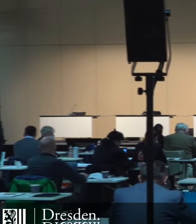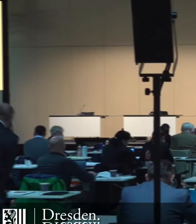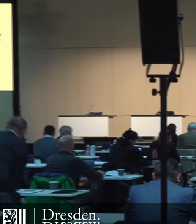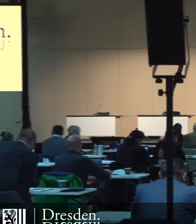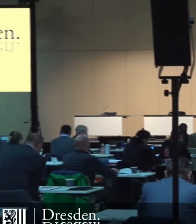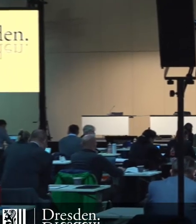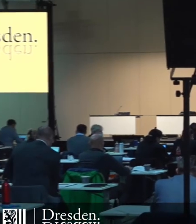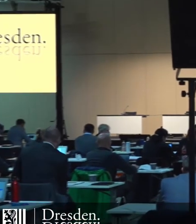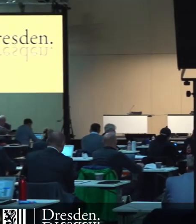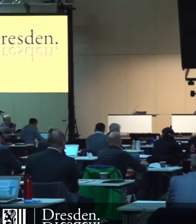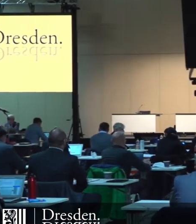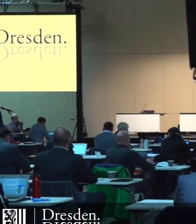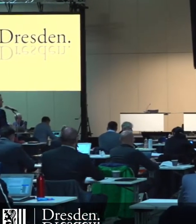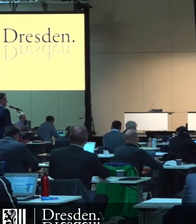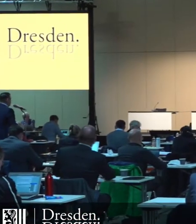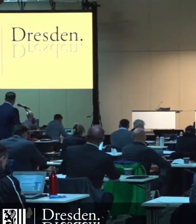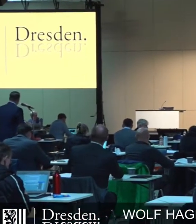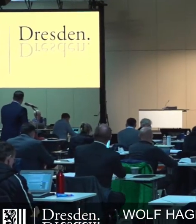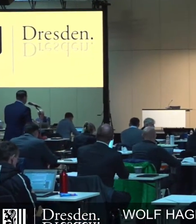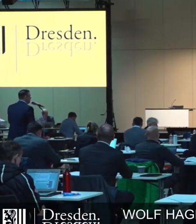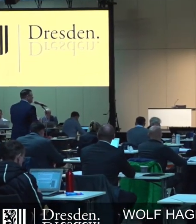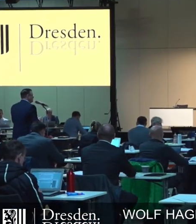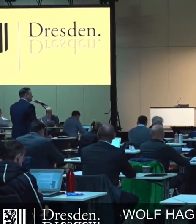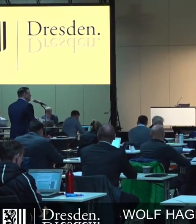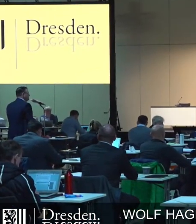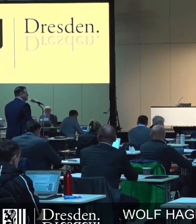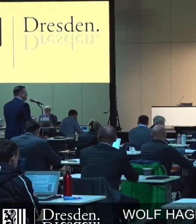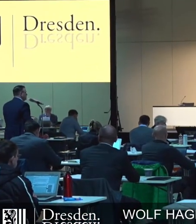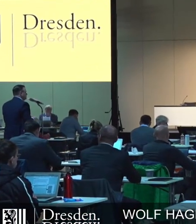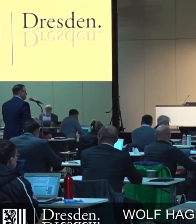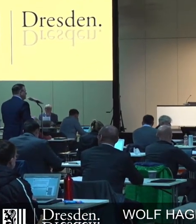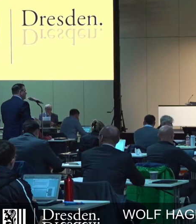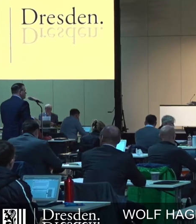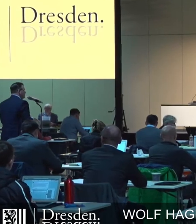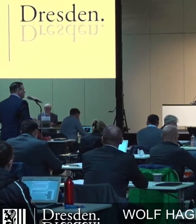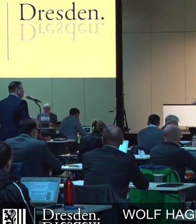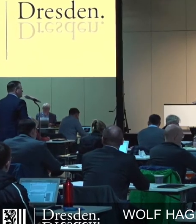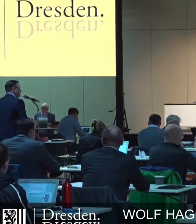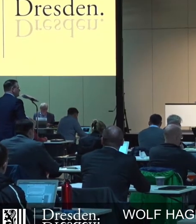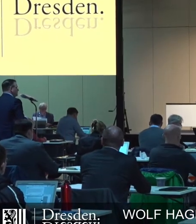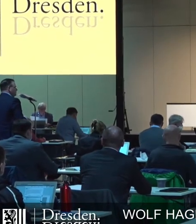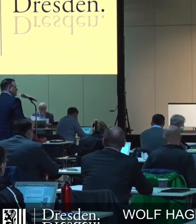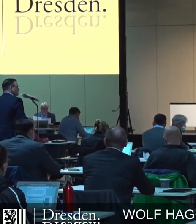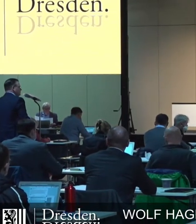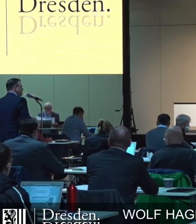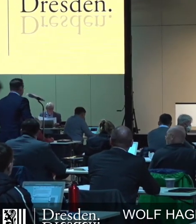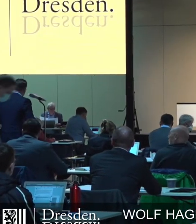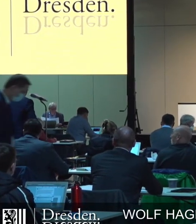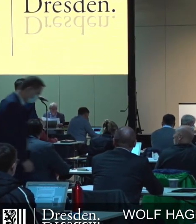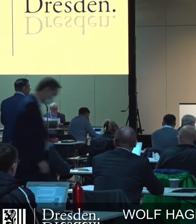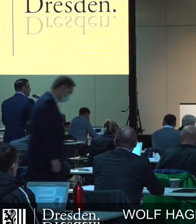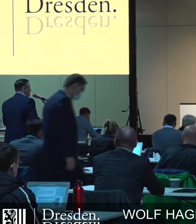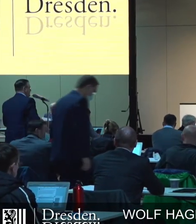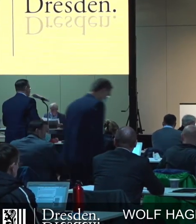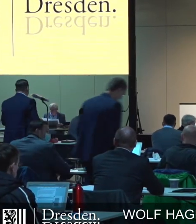Sehr geehrter Herr Oberbürgermeister, wir möchten gerne eine Auszeit von 10 Minuten beantragen, um unser Abstimmungsverhalten nochmal zu